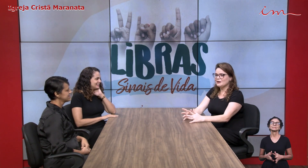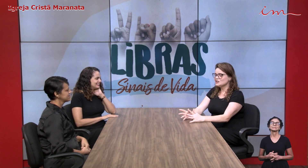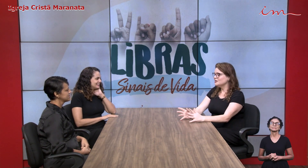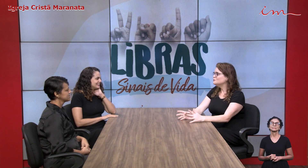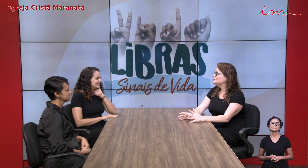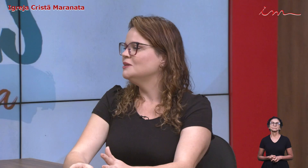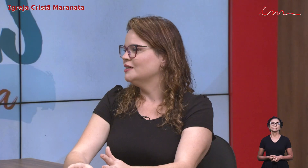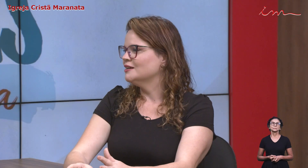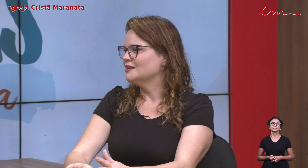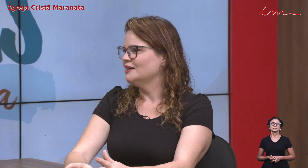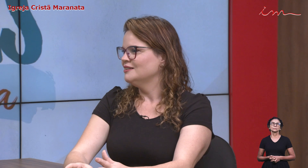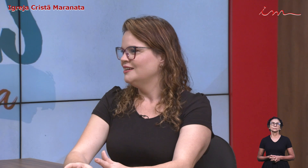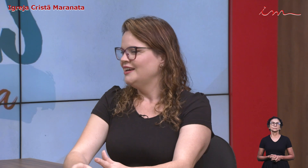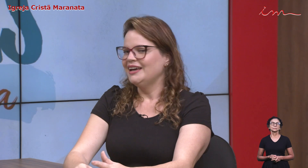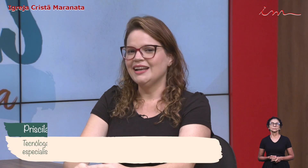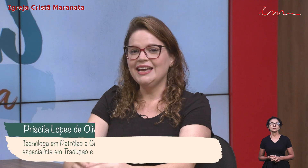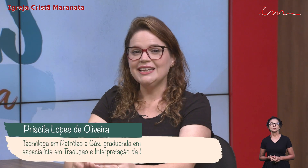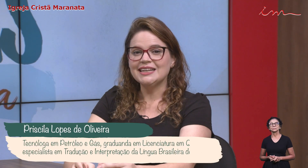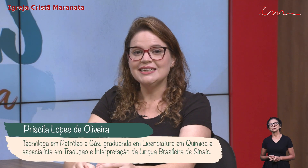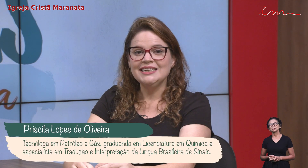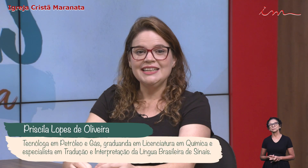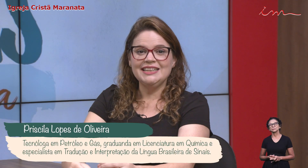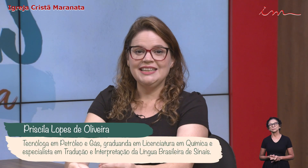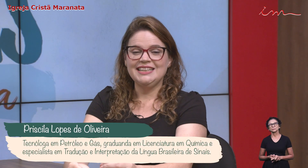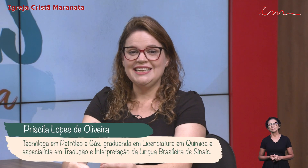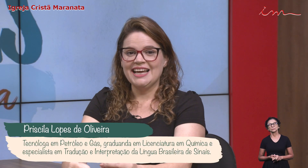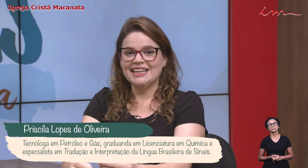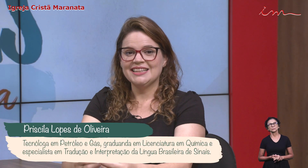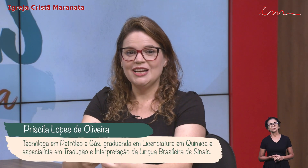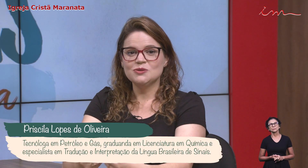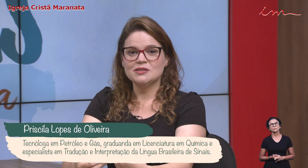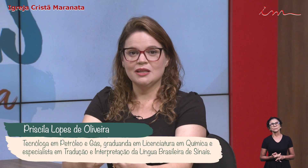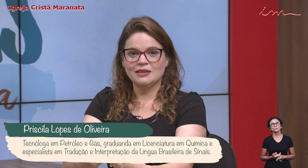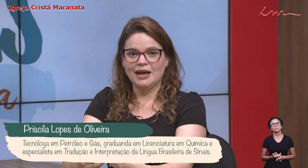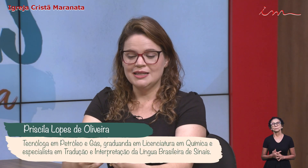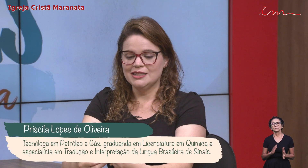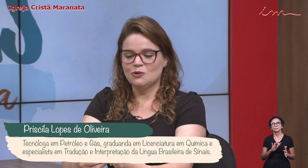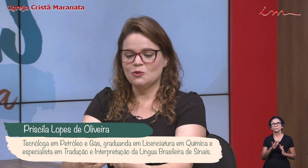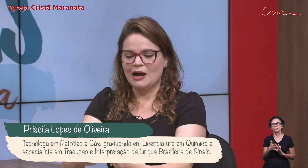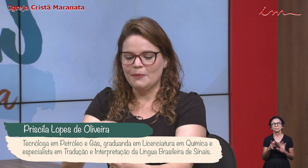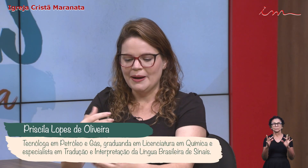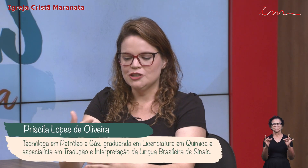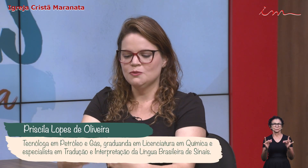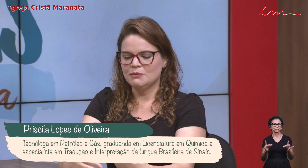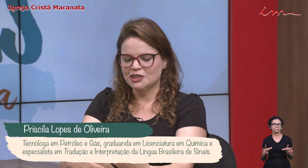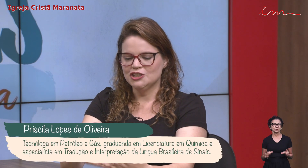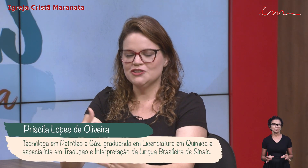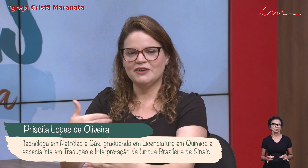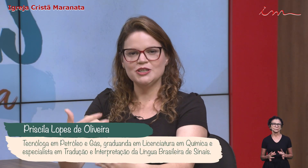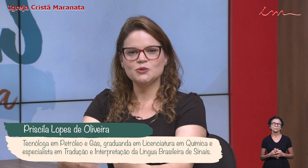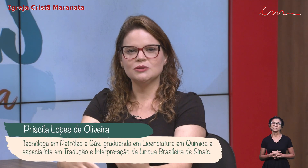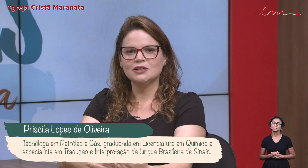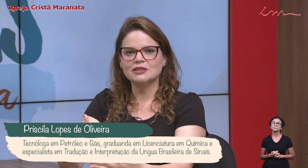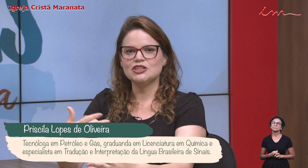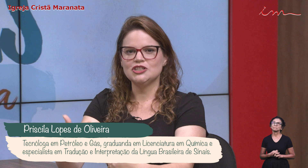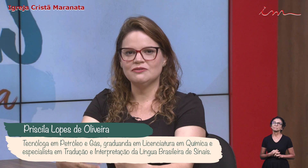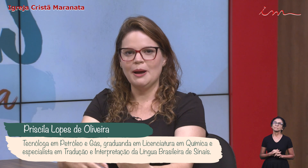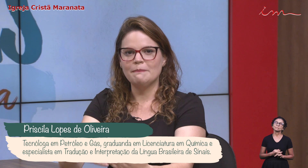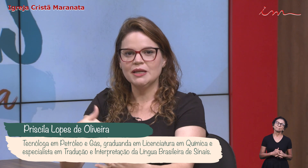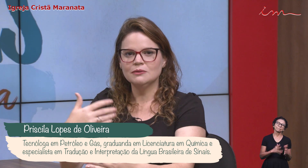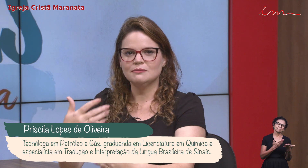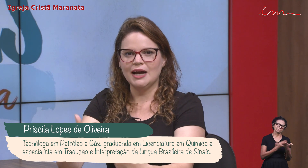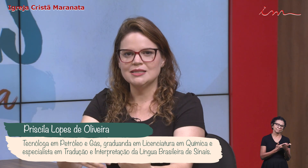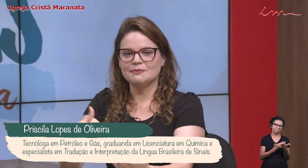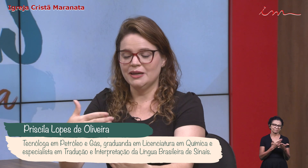a gramática, ela é muito rica, né? Ela é rica e ela traz uns detalhes e a partir do momento que a gente vai estudando, a gente